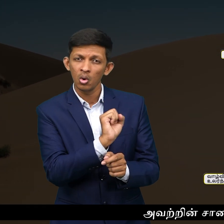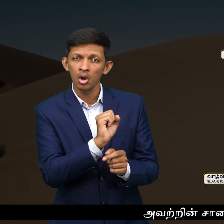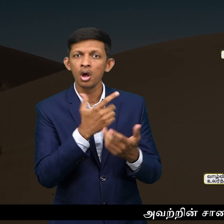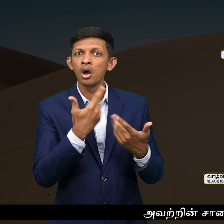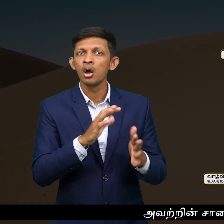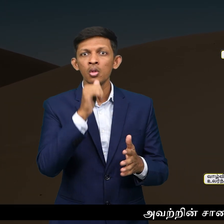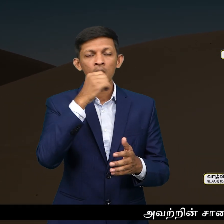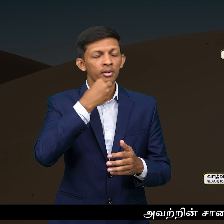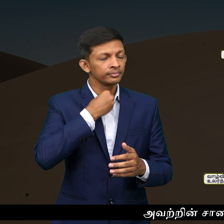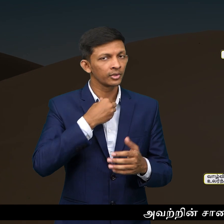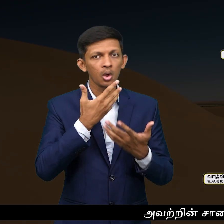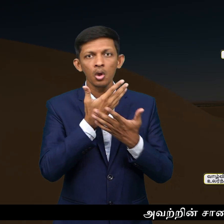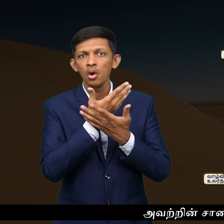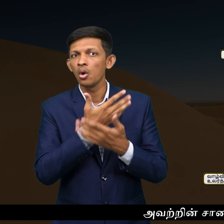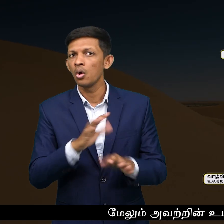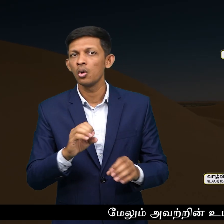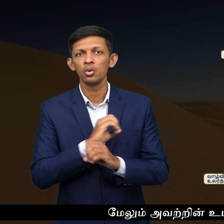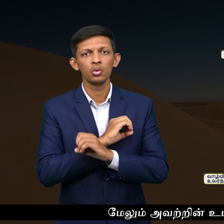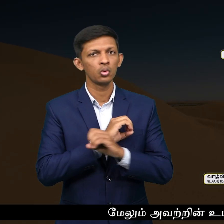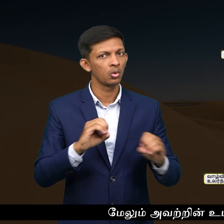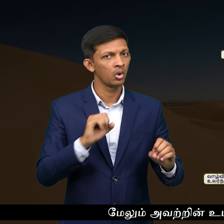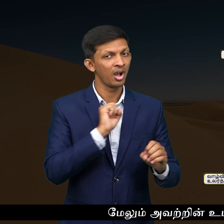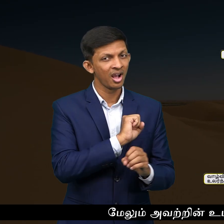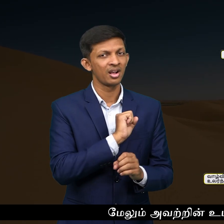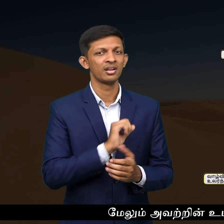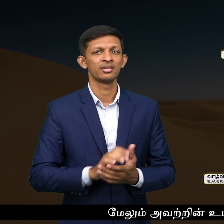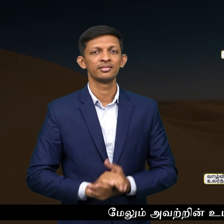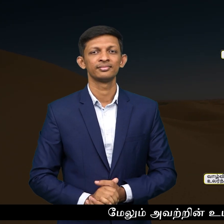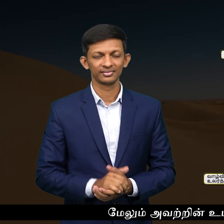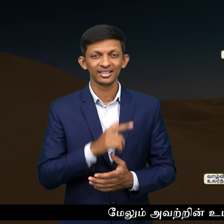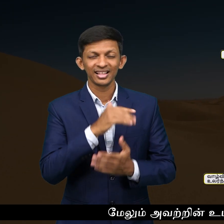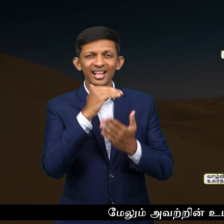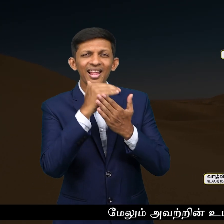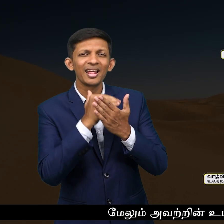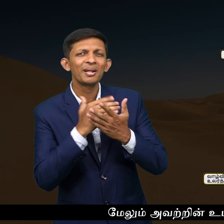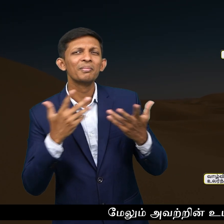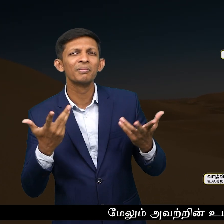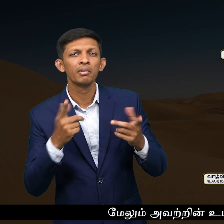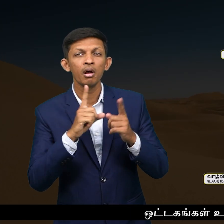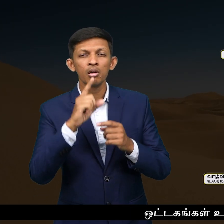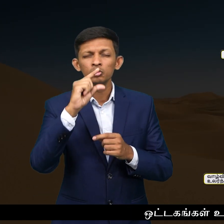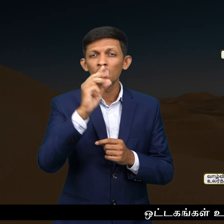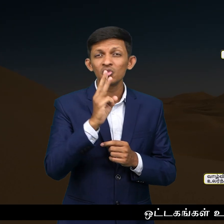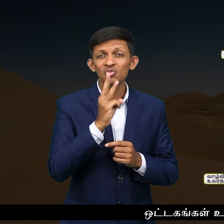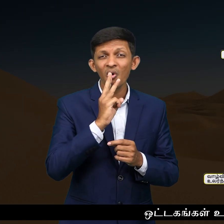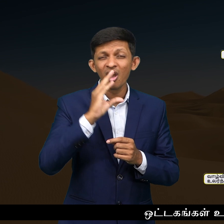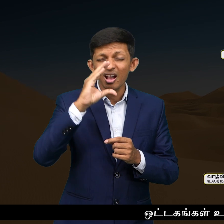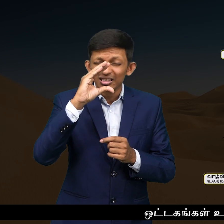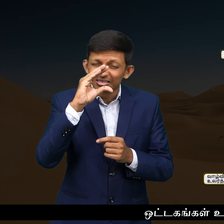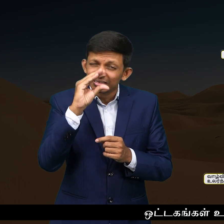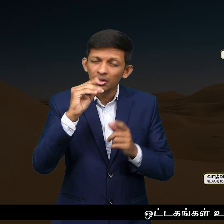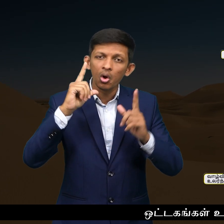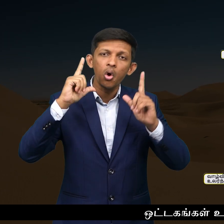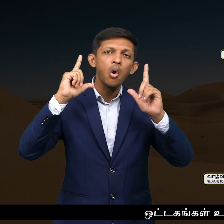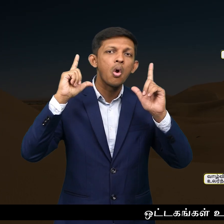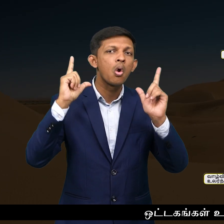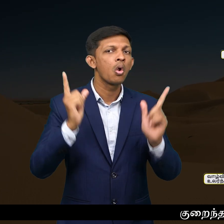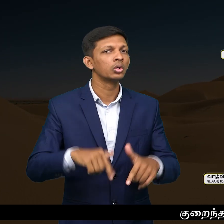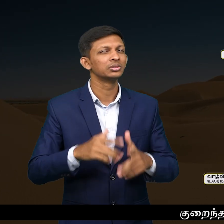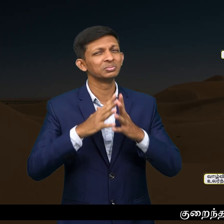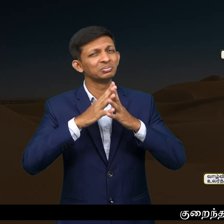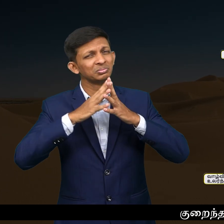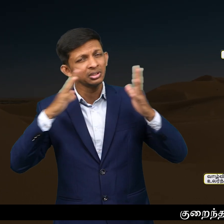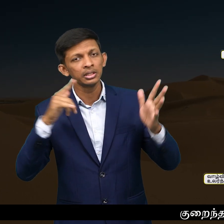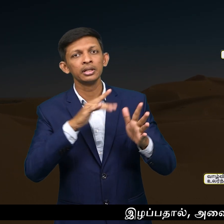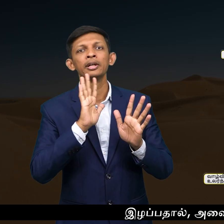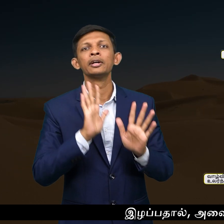அவற்றின் சாணம் காய்ந்துவிடும், மேலும் அவற்றின் உடலில் அதிகம் வியர்க்காது. ஒட்டகங்கள் உடலில் இருந்து மிக